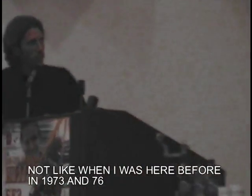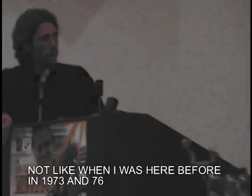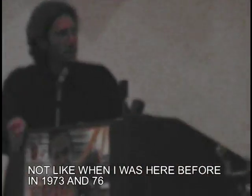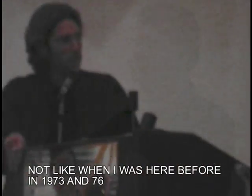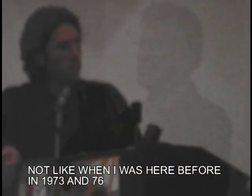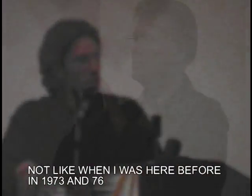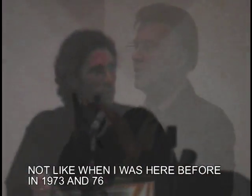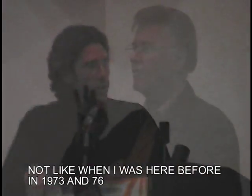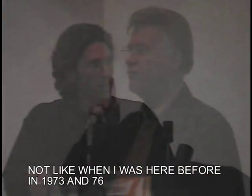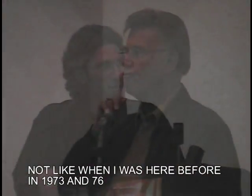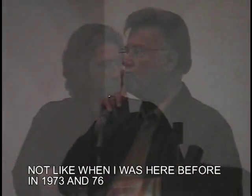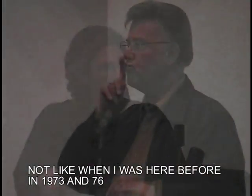In 73 and